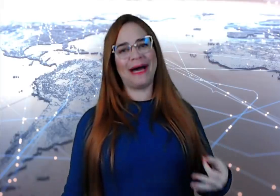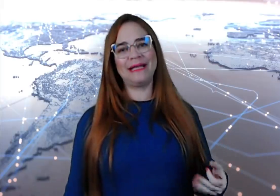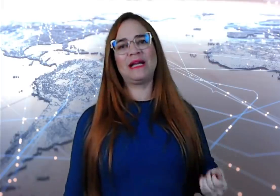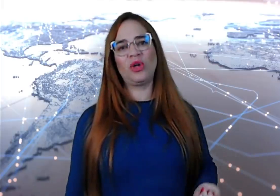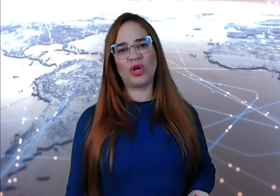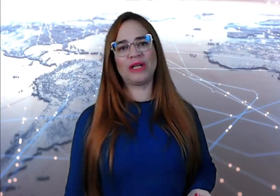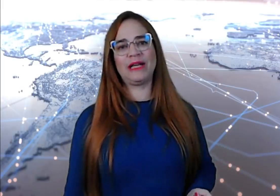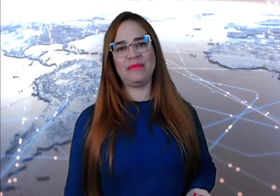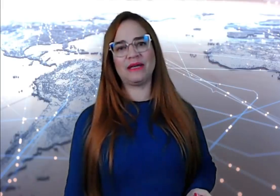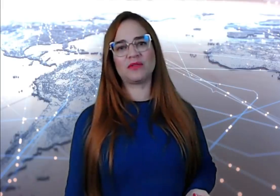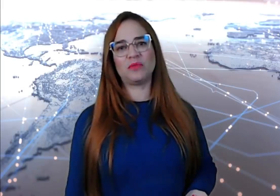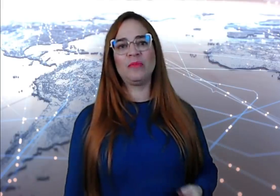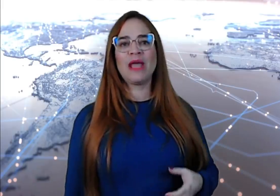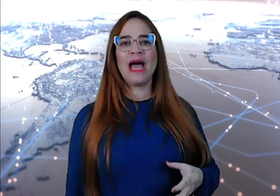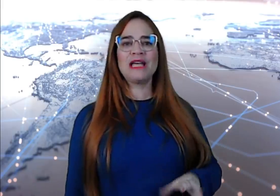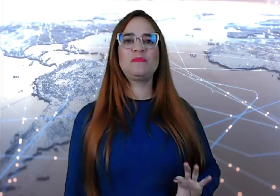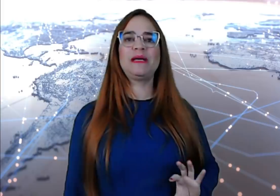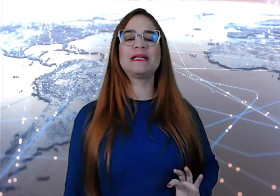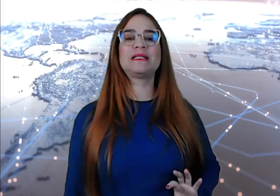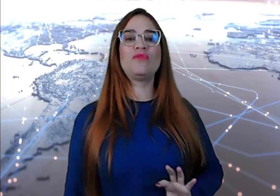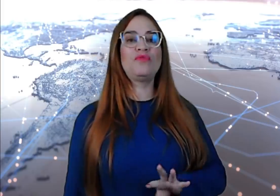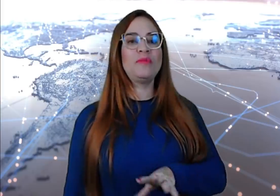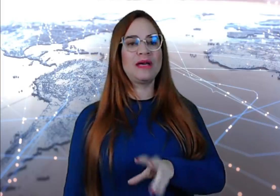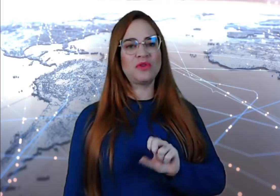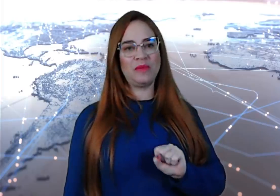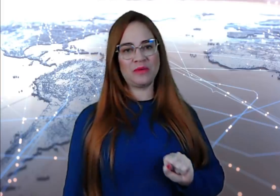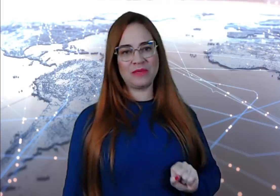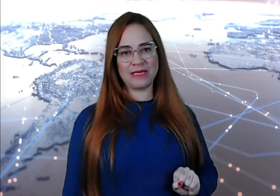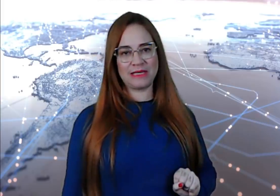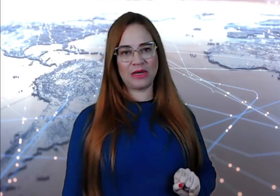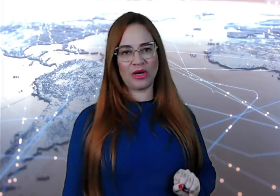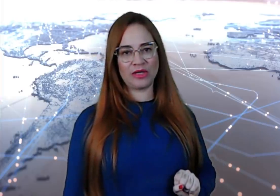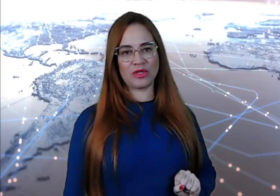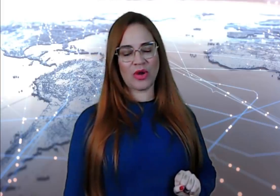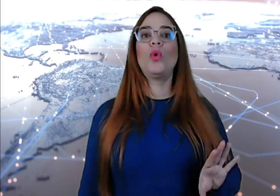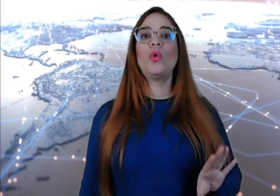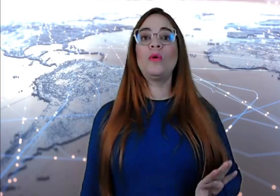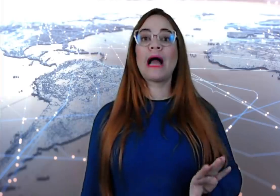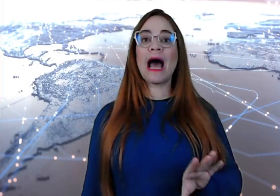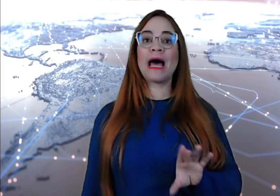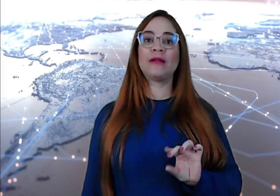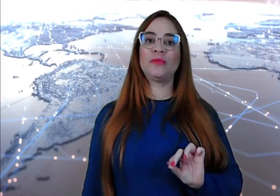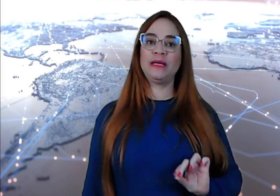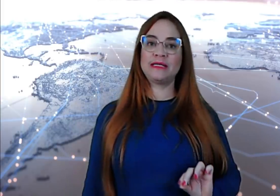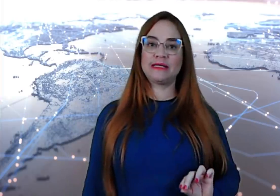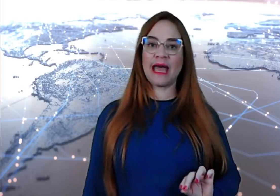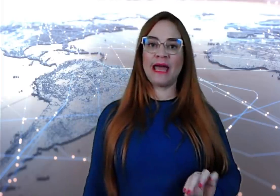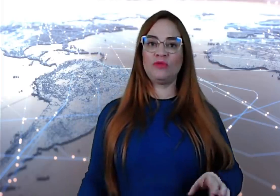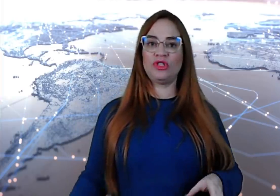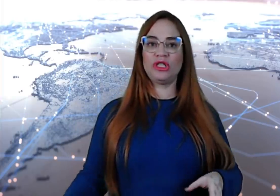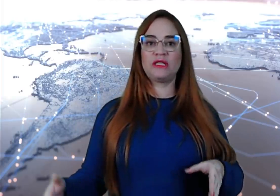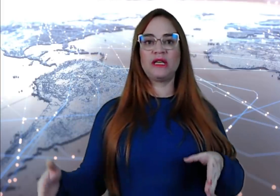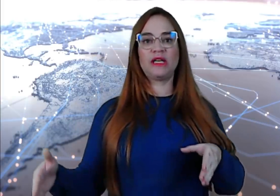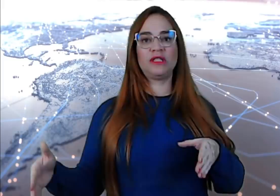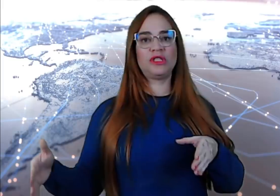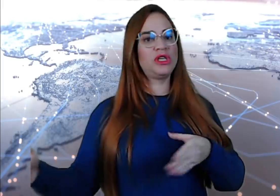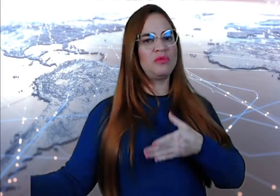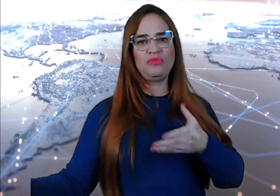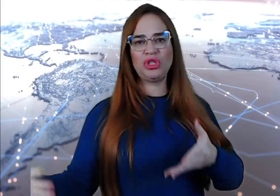baita lorota mesmo. A explicação foi mais ou menos assim, olha só. Um cara do ministério disse que tinham dito